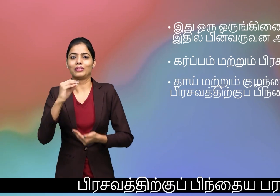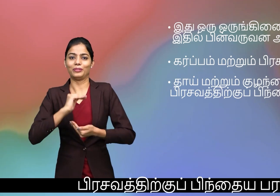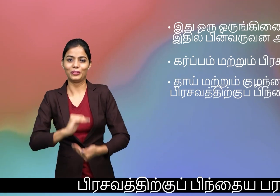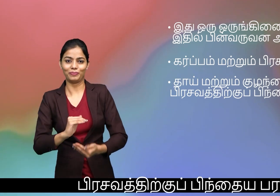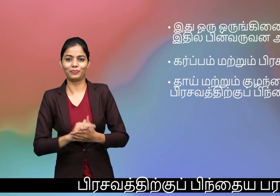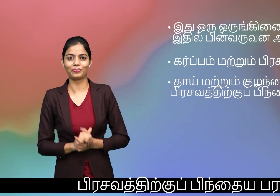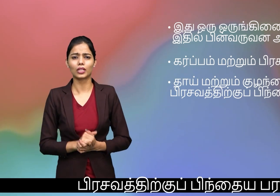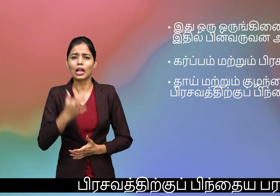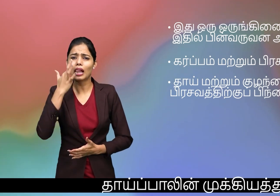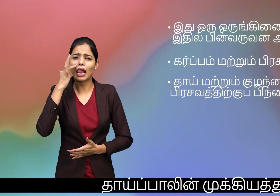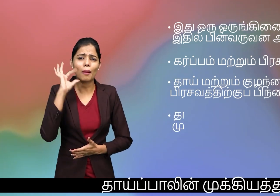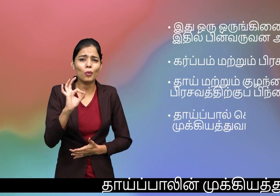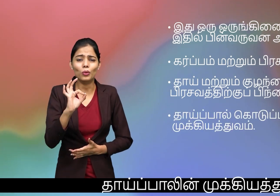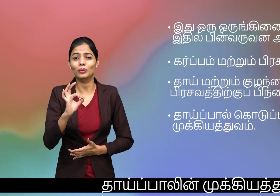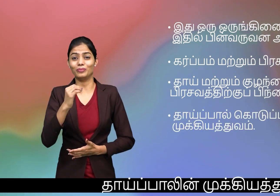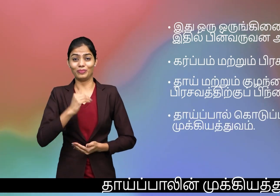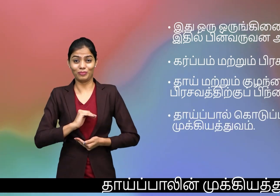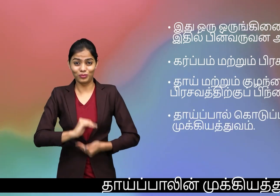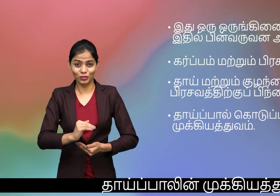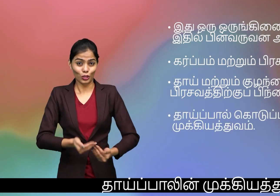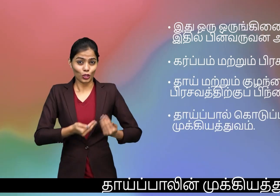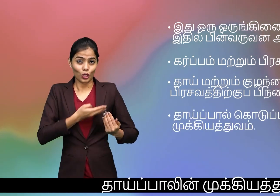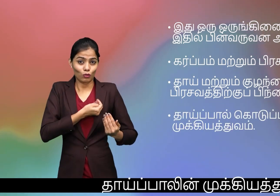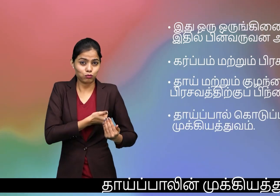பிந்தைய பராமரிப்பு, தாய்ப்பாலின் முக்கியத்துவம்